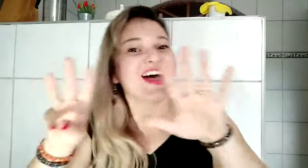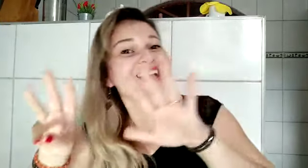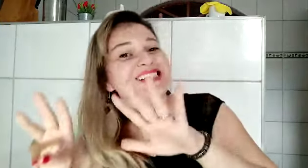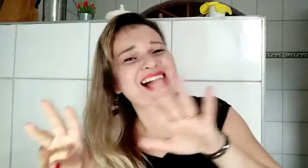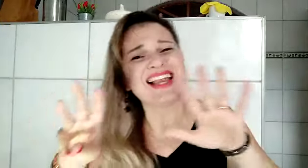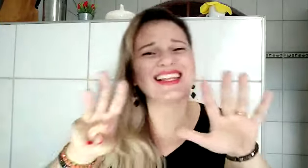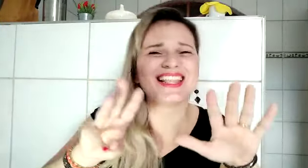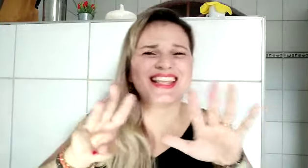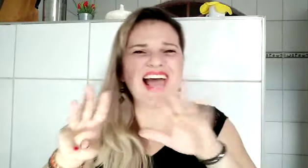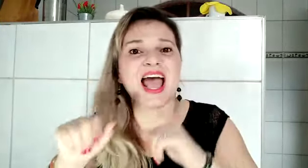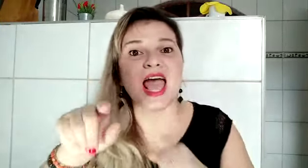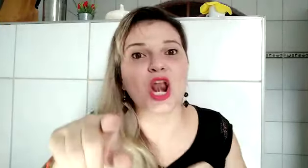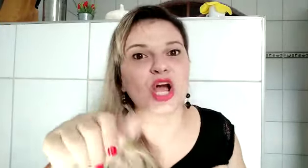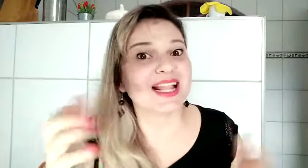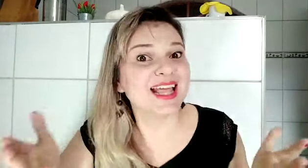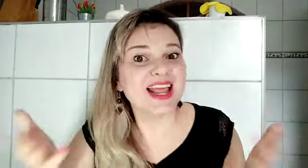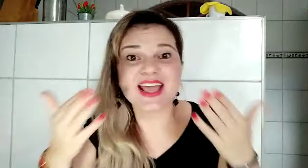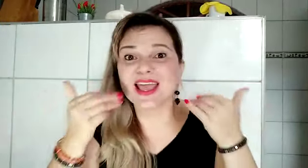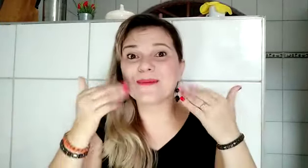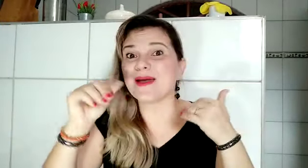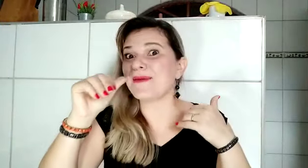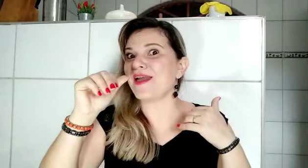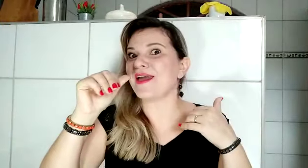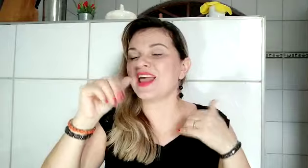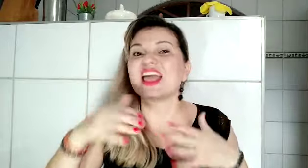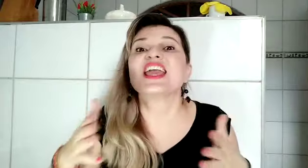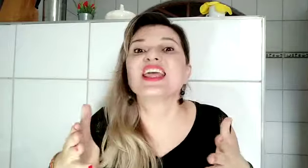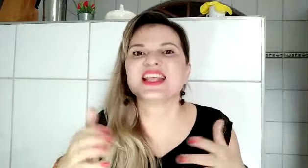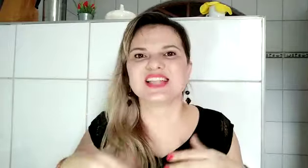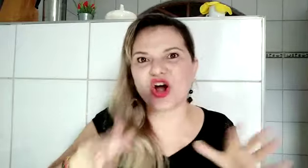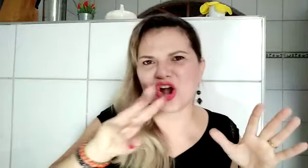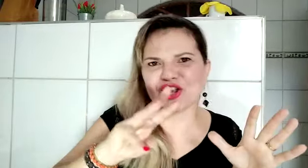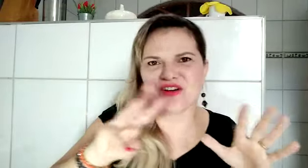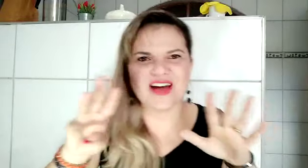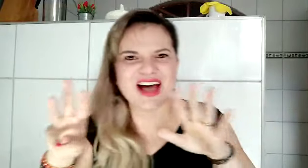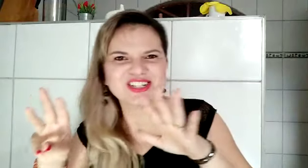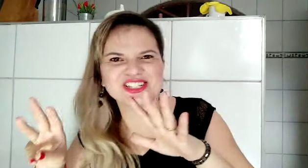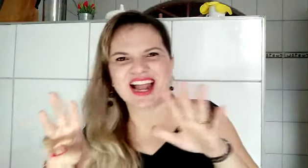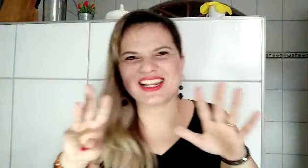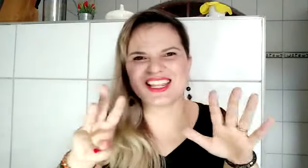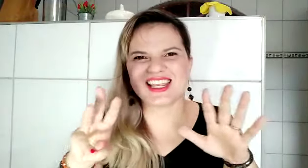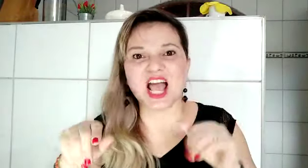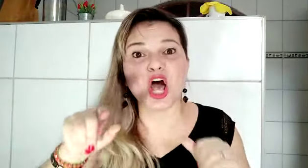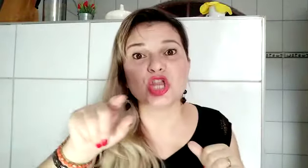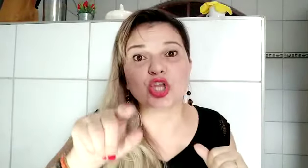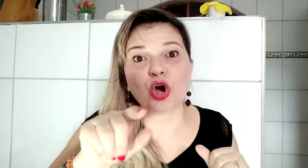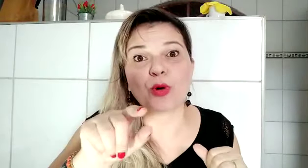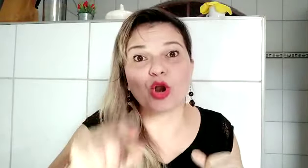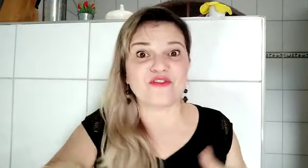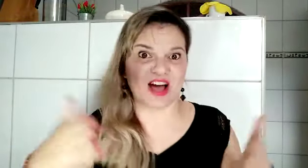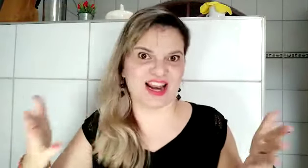vasos al día, lo que tienes que beber, y dice, ocho vasos al día, tu cuerpo lo va a